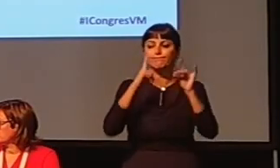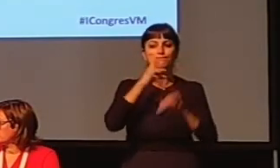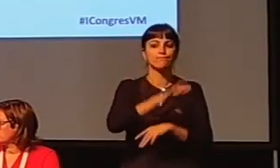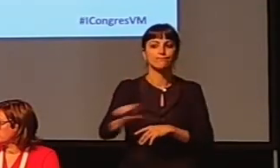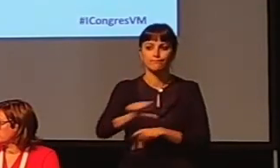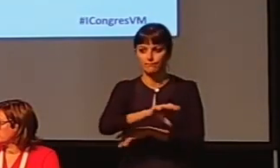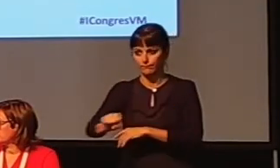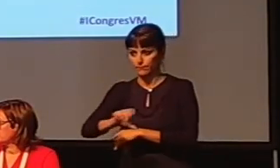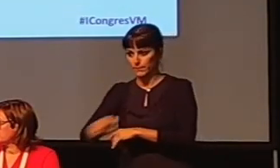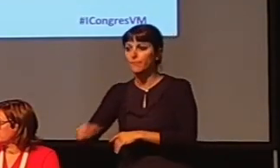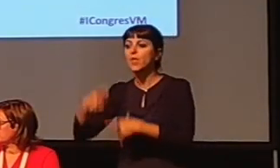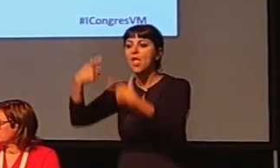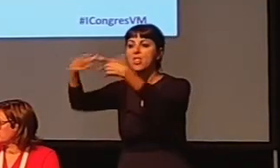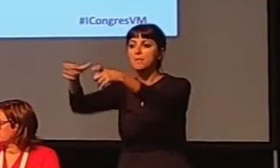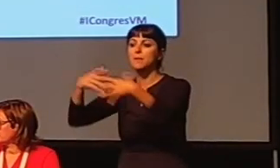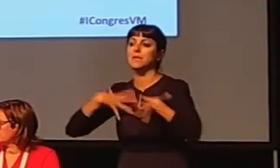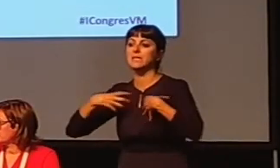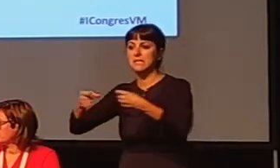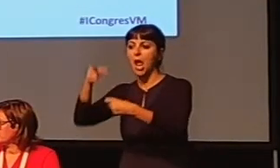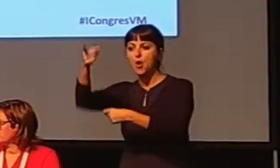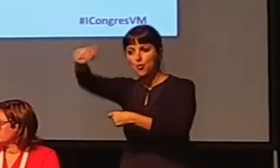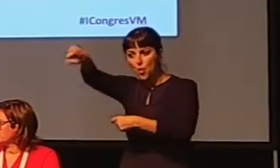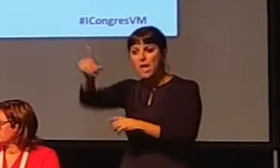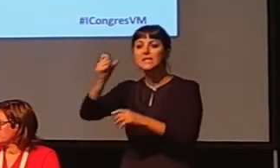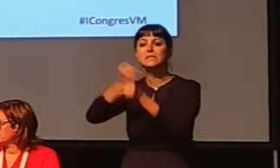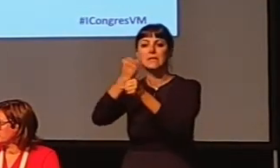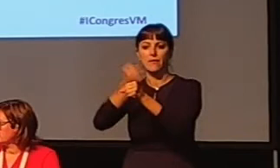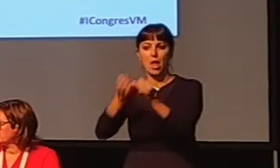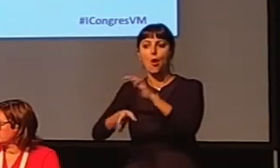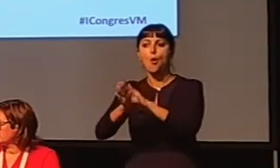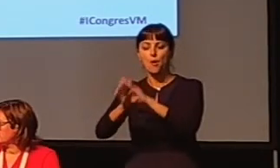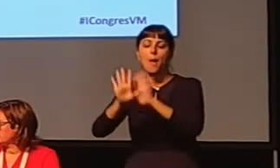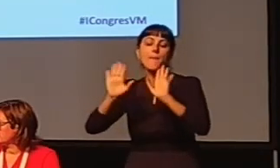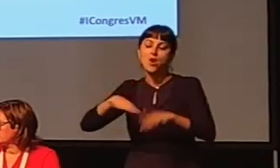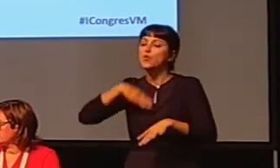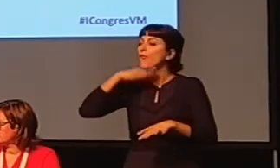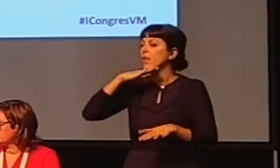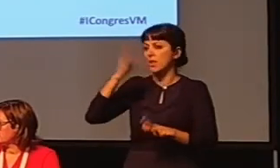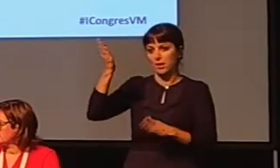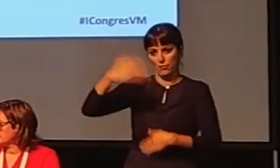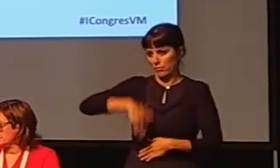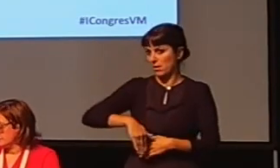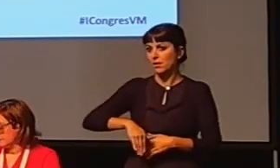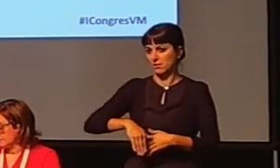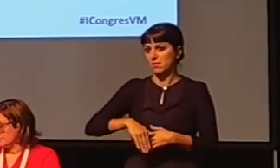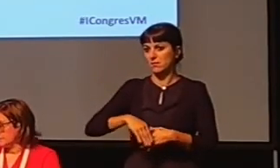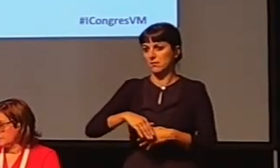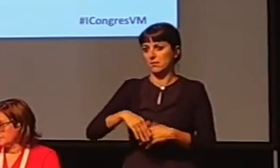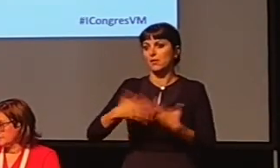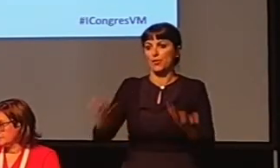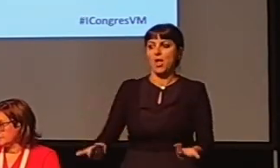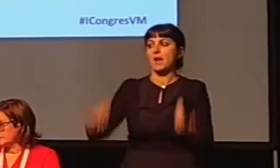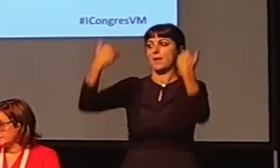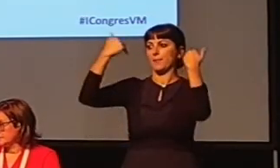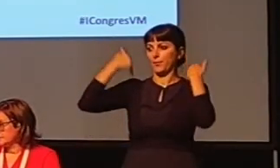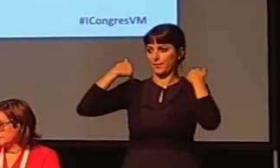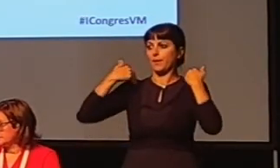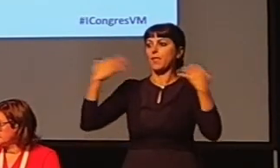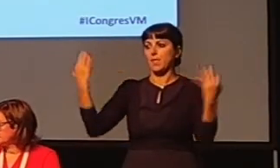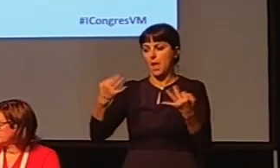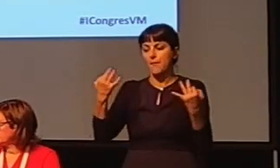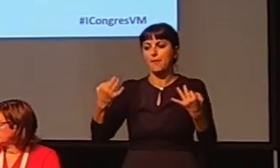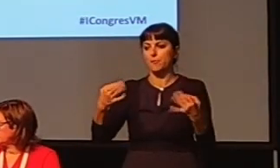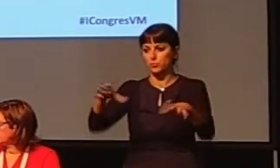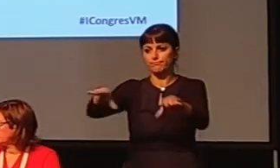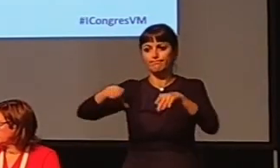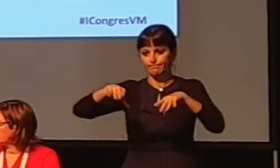del Departament de Salut, que sé que estan treballant, crec que segueixen insuficient el que s'està treballant, però també hi ha una responsabilitat, i aquí teniu que agafar-ho